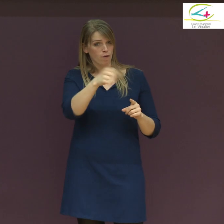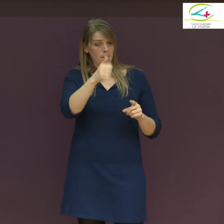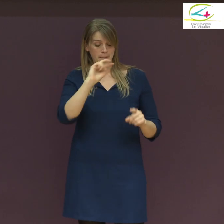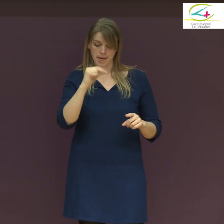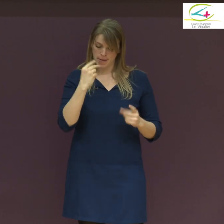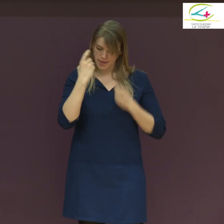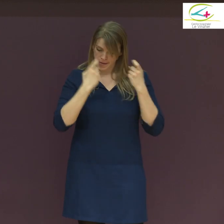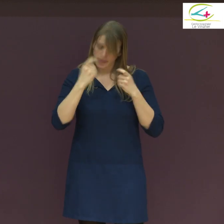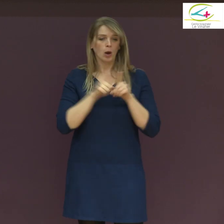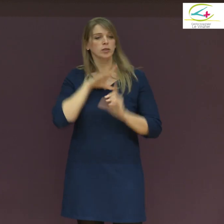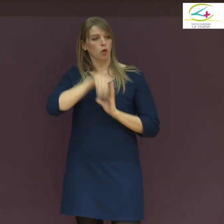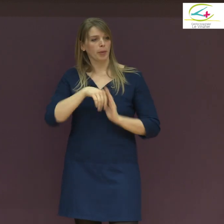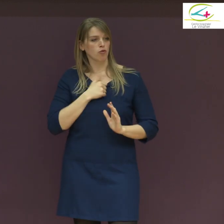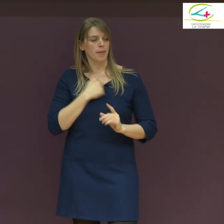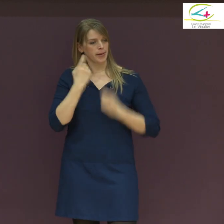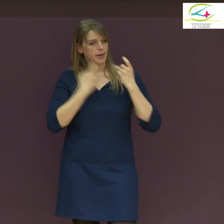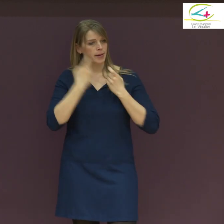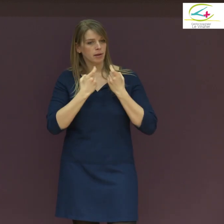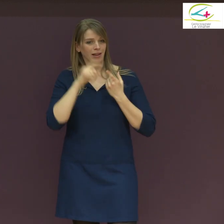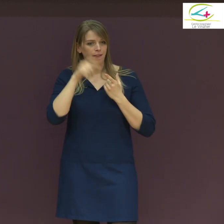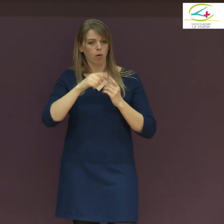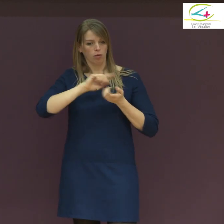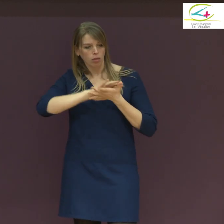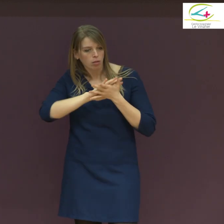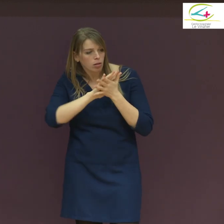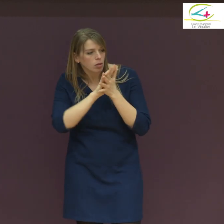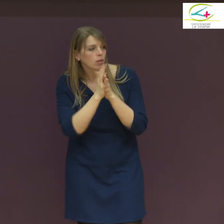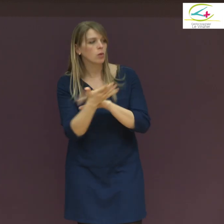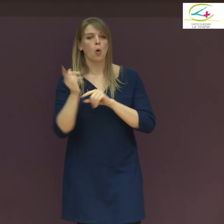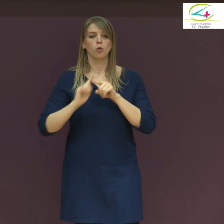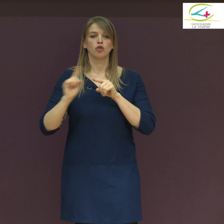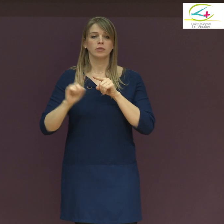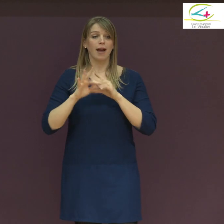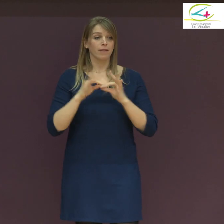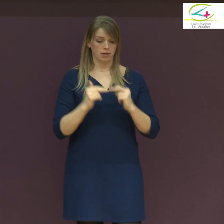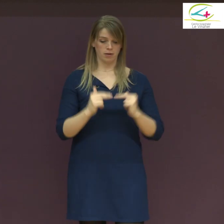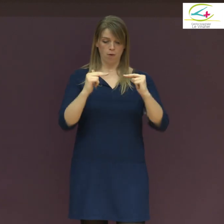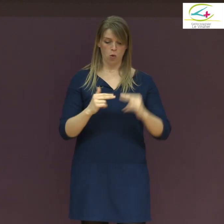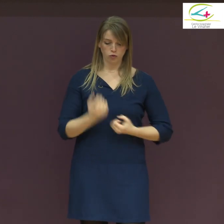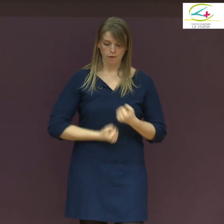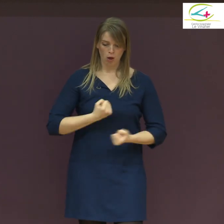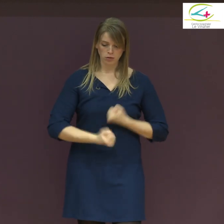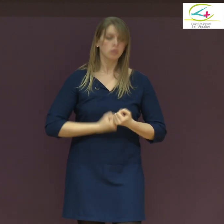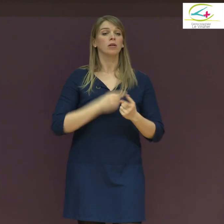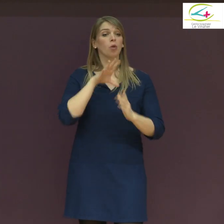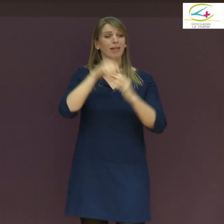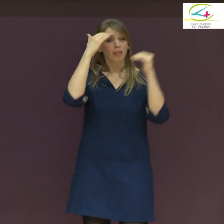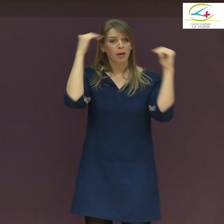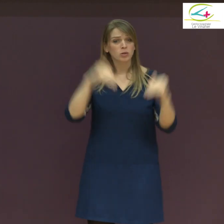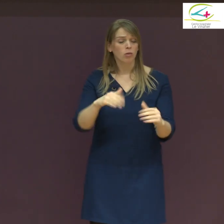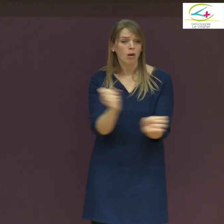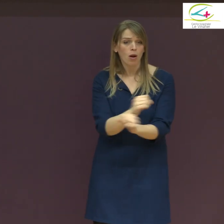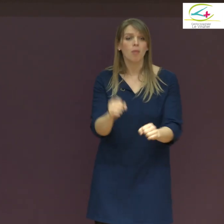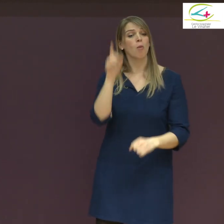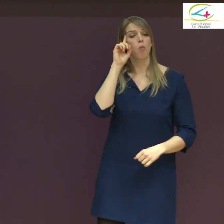et nous rééduquiez. Il y a un vrai truc où on doit réapprendre le niveau de souffrance, et notamment dans la dépression, c'est terrible. Parce